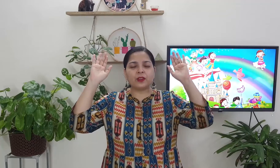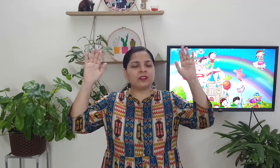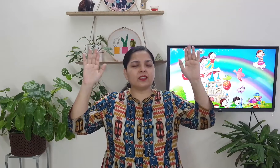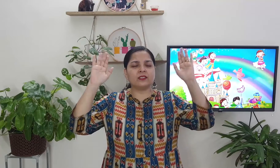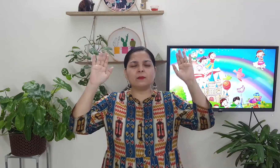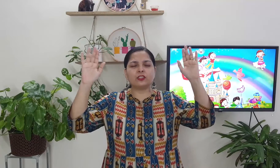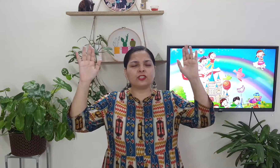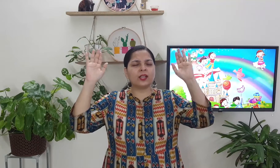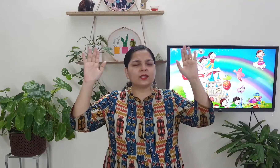ஜெபிக்கவும்.